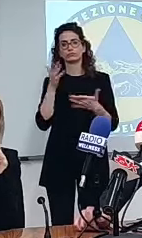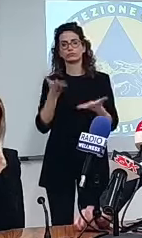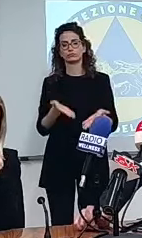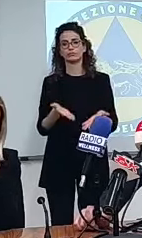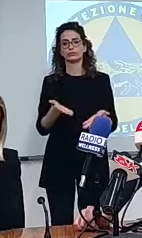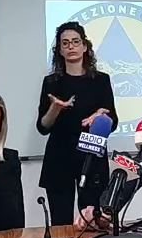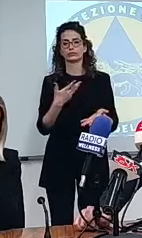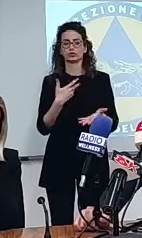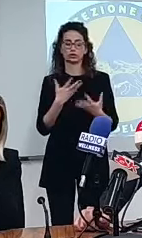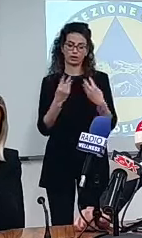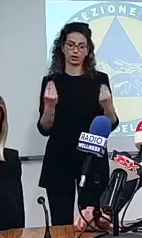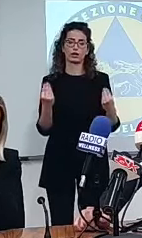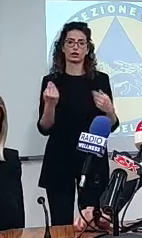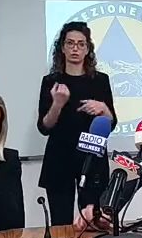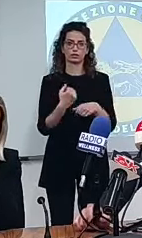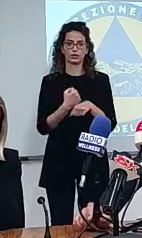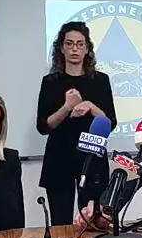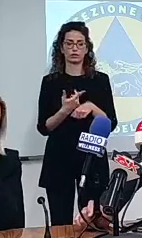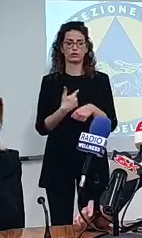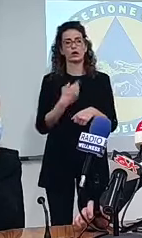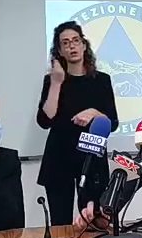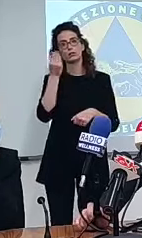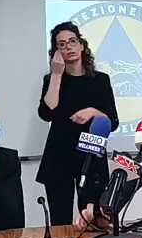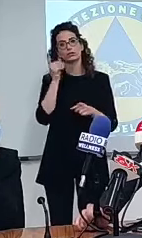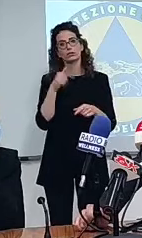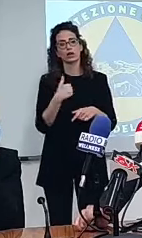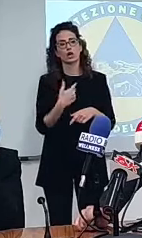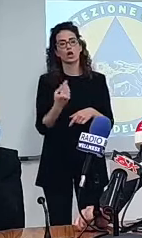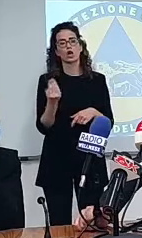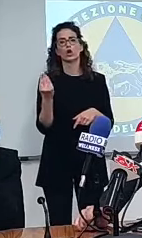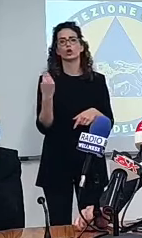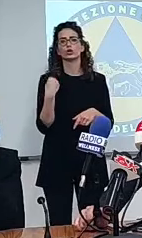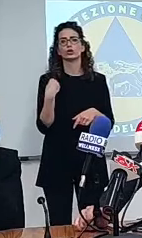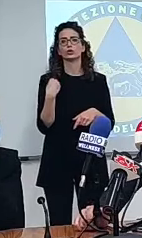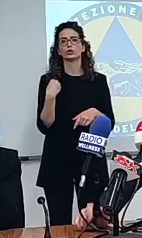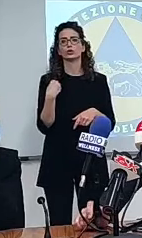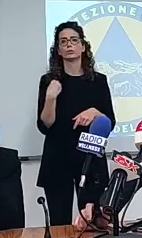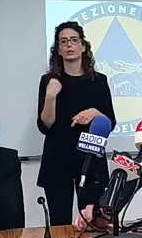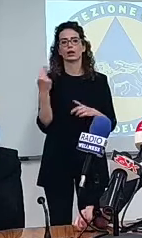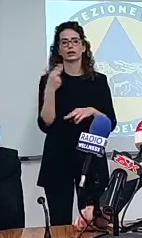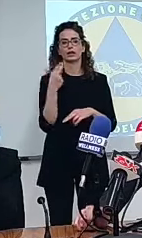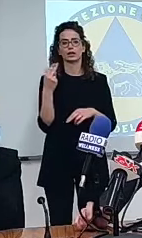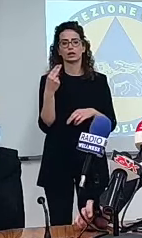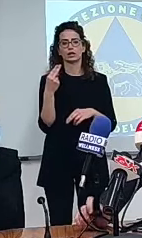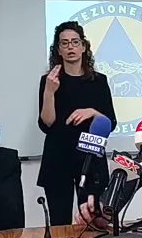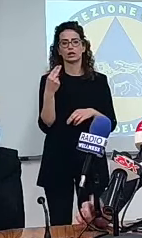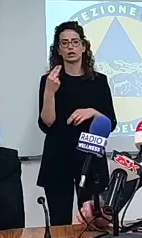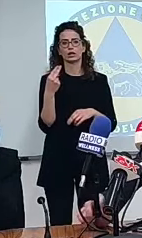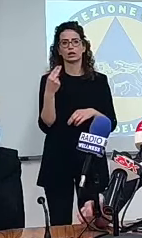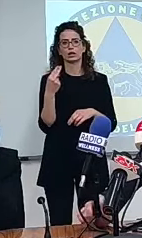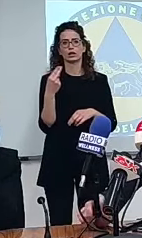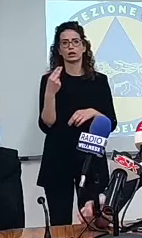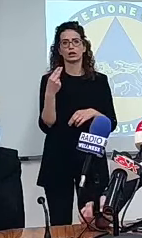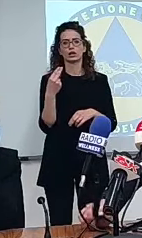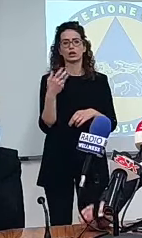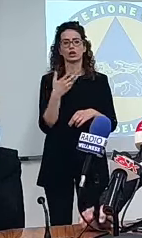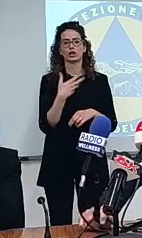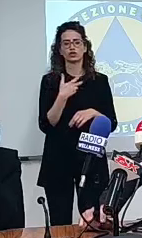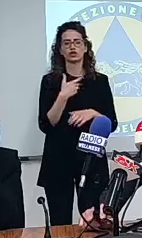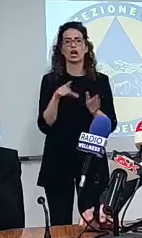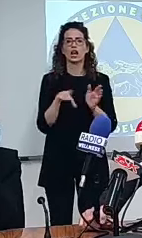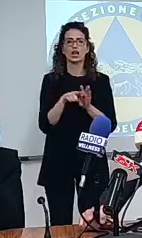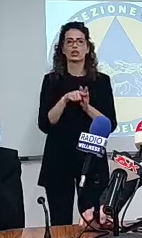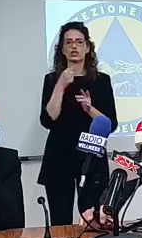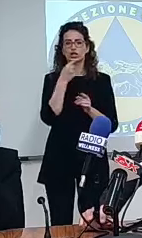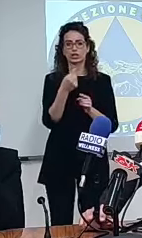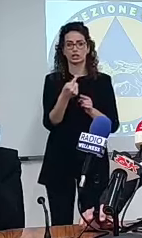c'è molto da fare. No, stavo pensando alla domanda che ci hai fatto sui ristoranti, c'è il decreto che dice fino alle